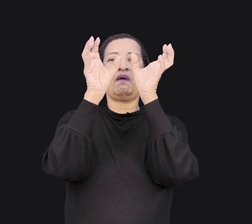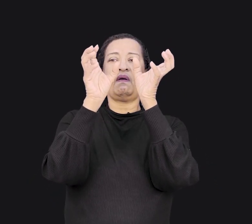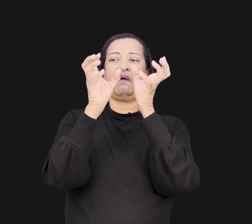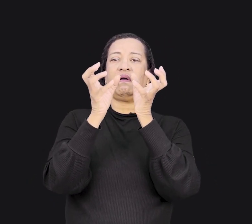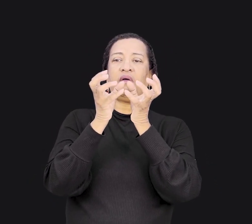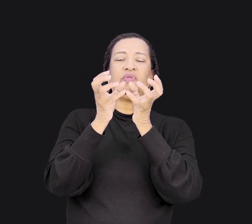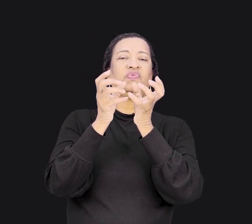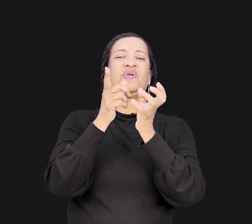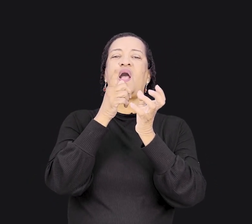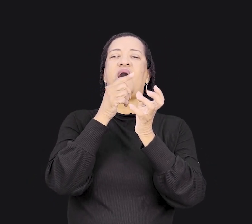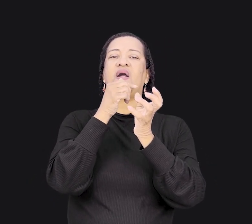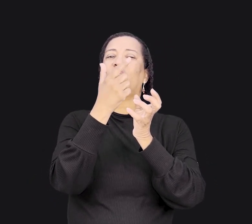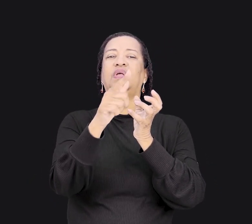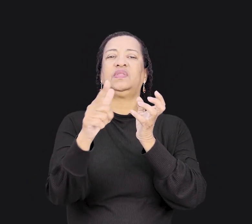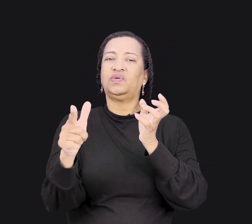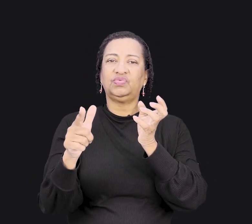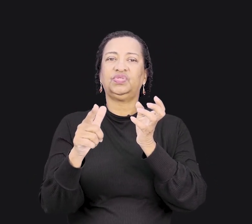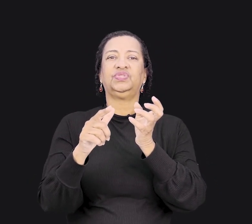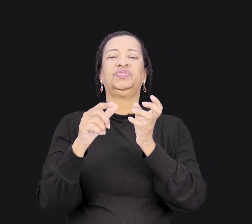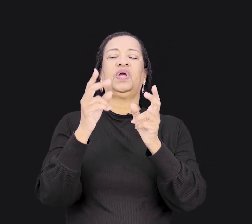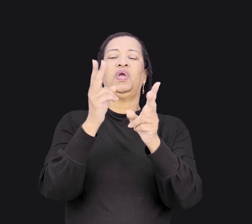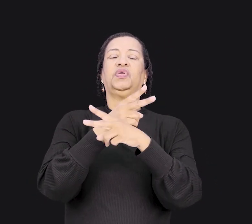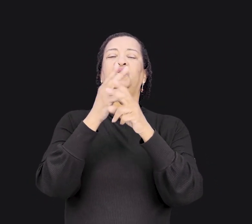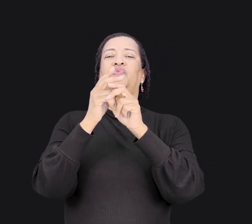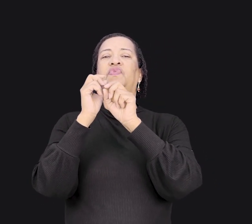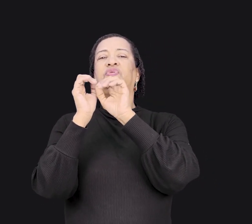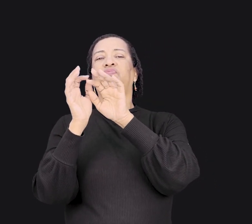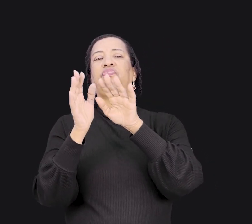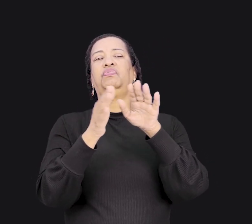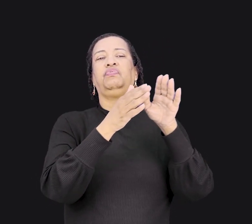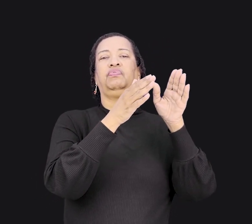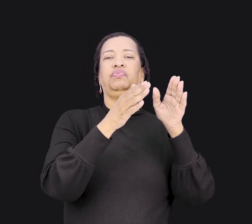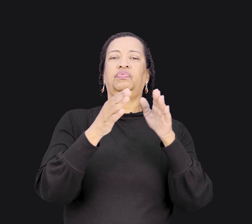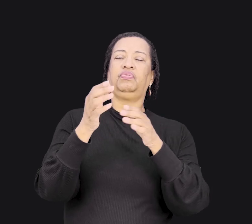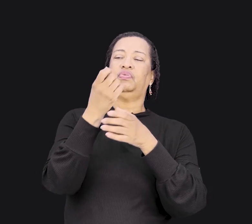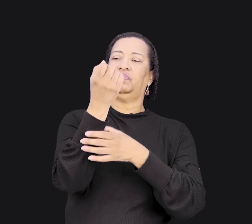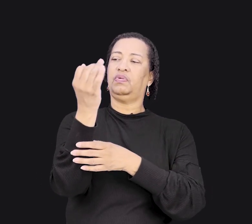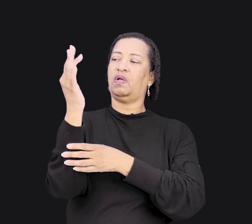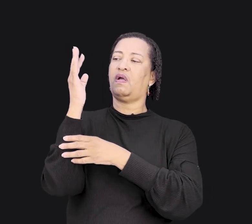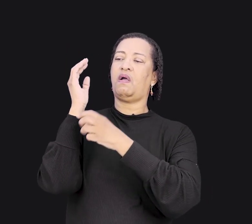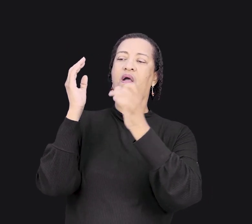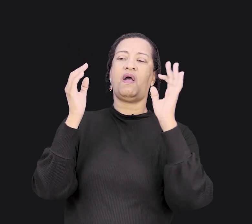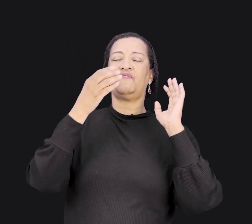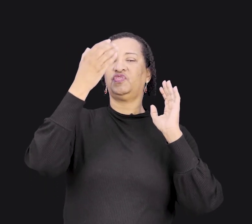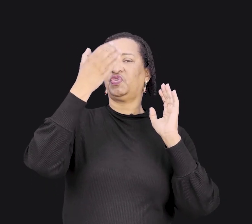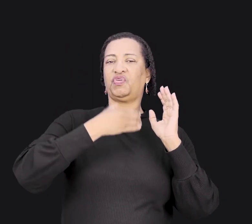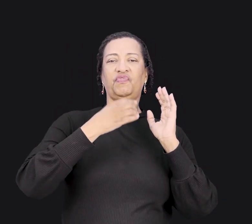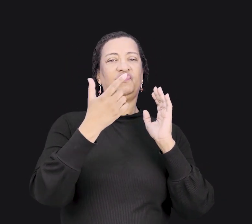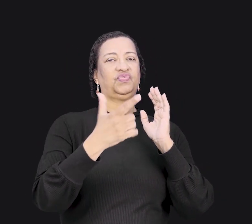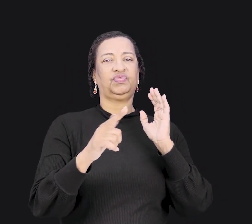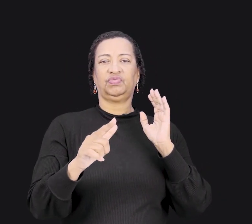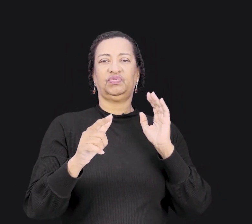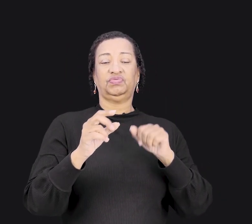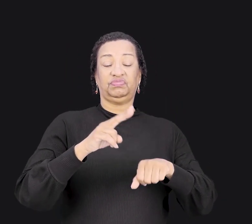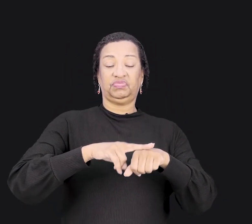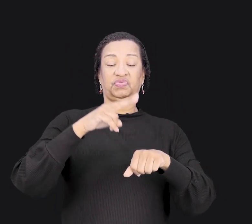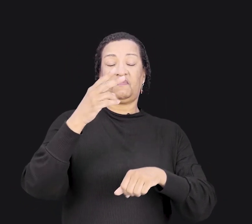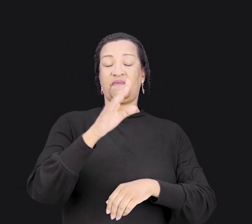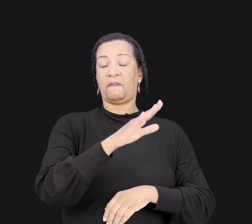água, impelidas pelo vento, árvores de outono sem frutos, 2 vezes mortas, arrancadas